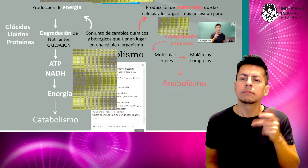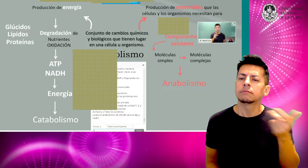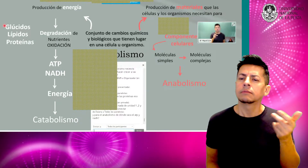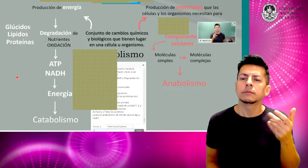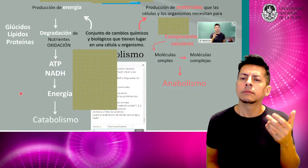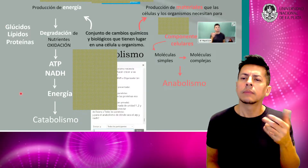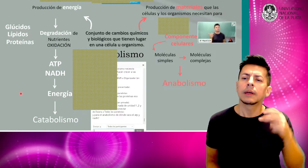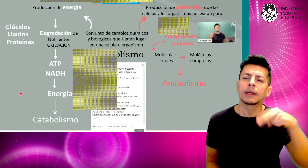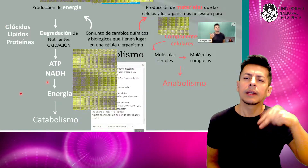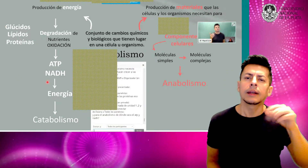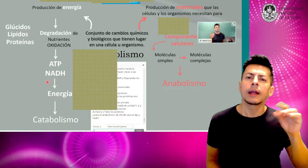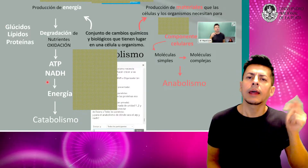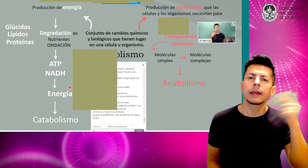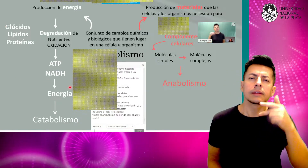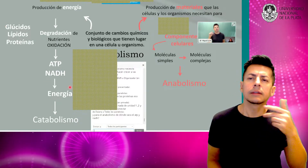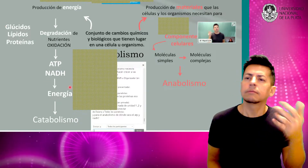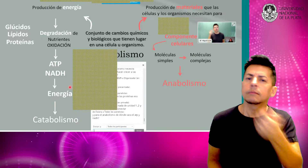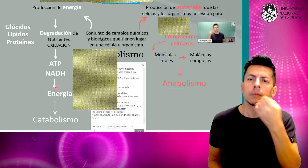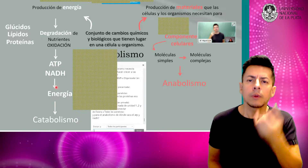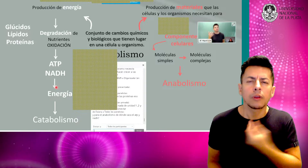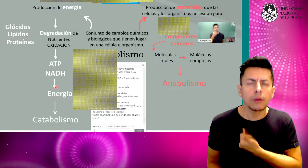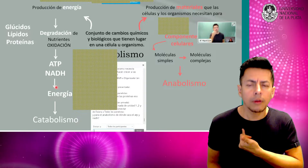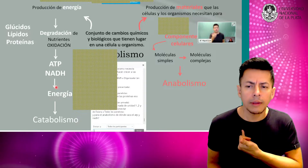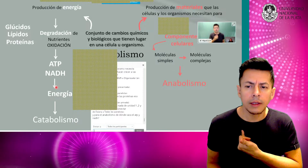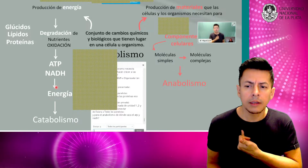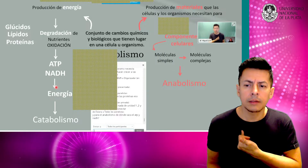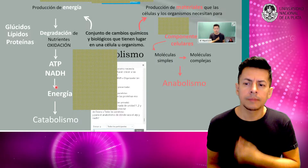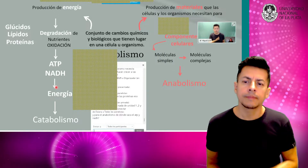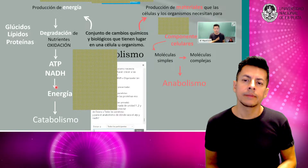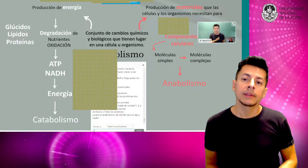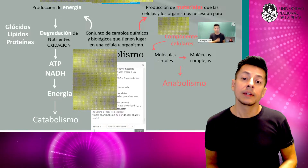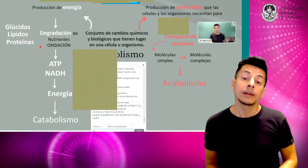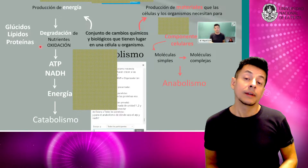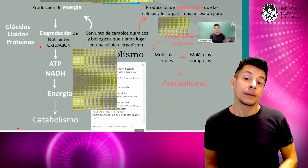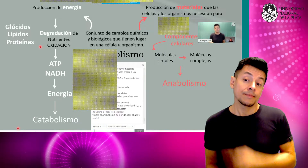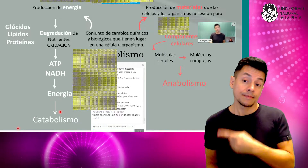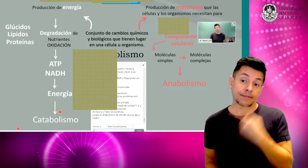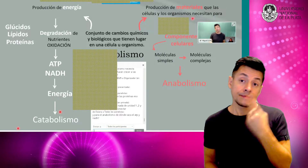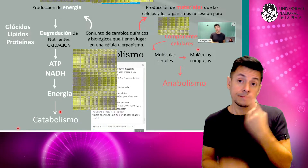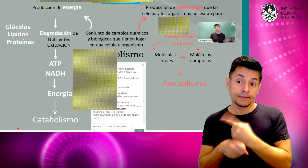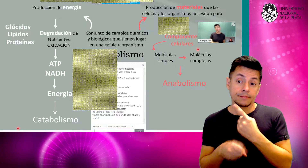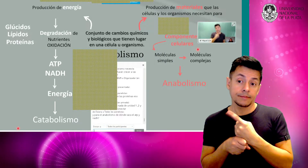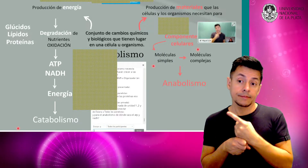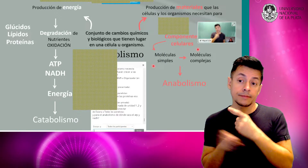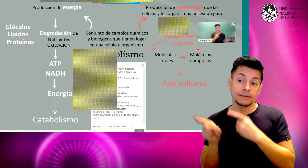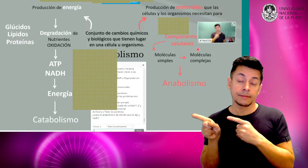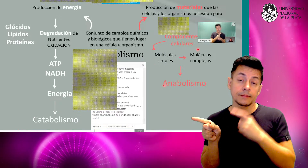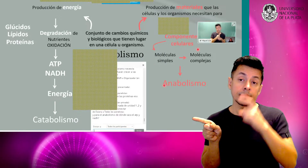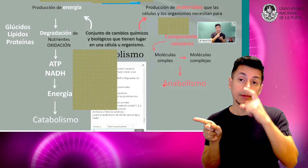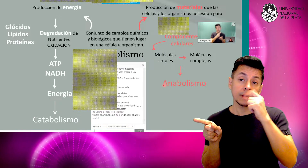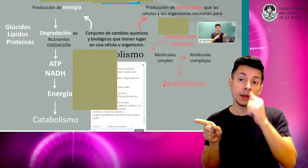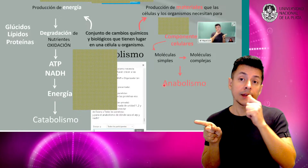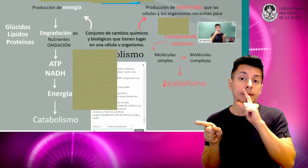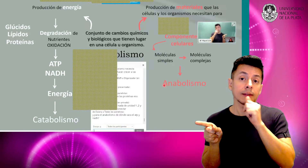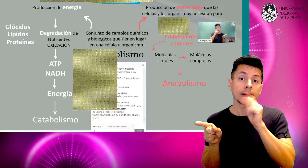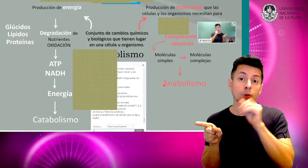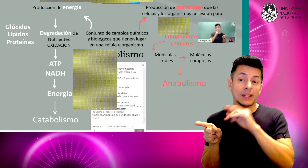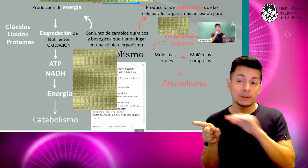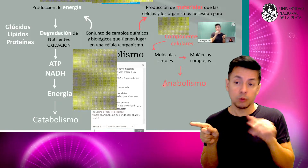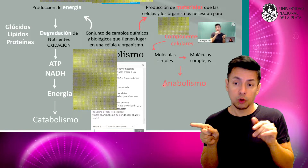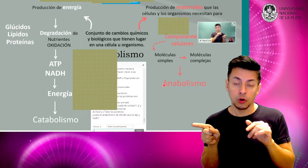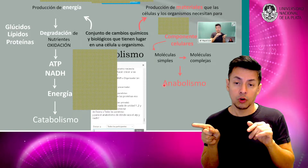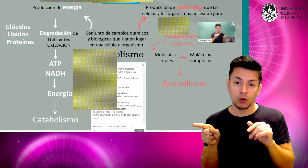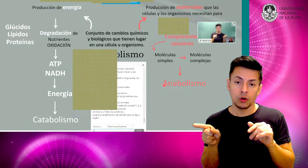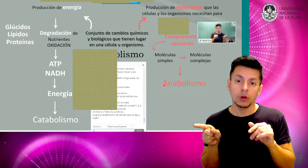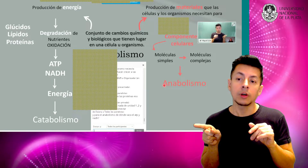ATP y el NADH que se obtiene del catabolismo. Entonces, estas dos partes del metabolismo están relacionadas entre